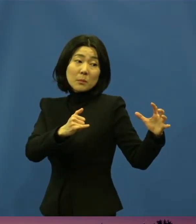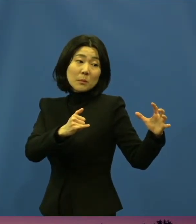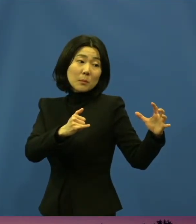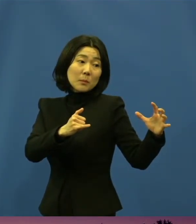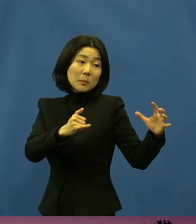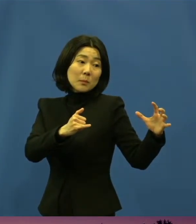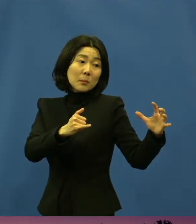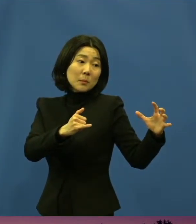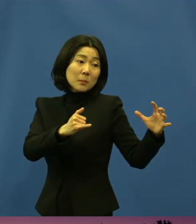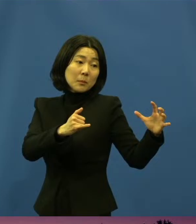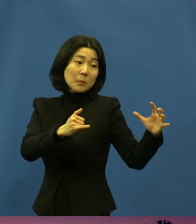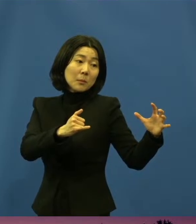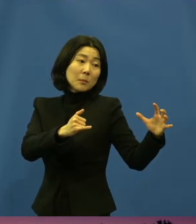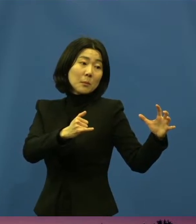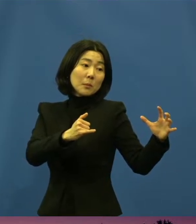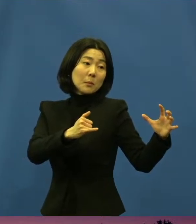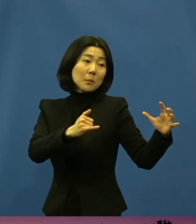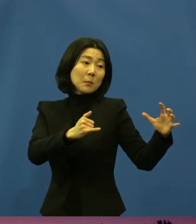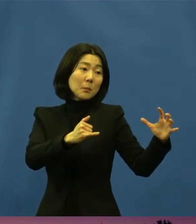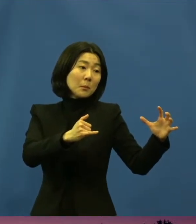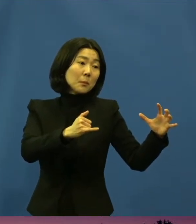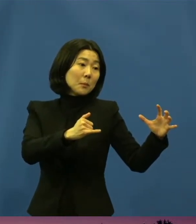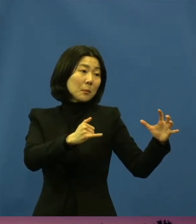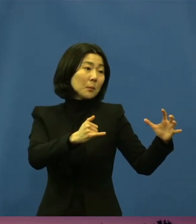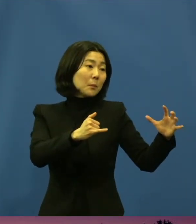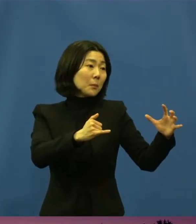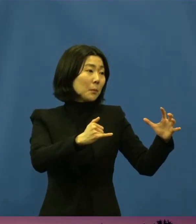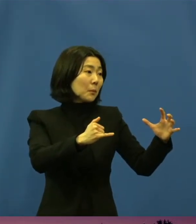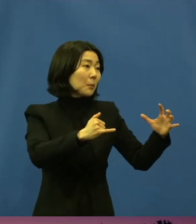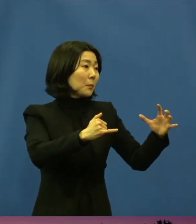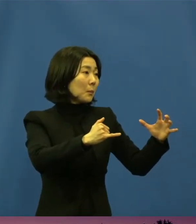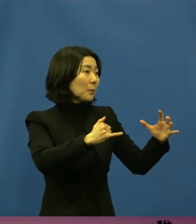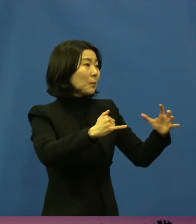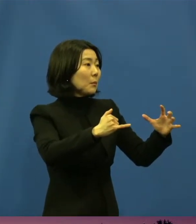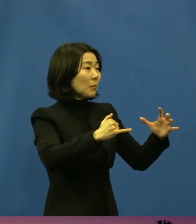중요한 게 아니고 내 마음이 어디를 향해 있는가.